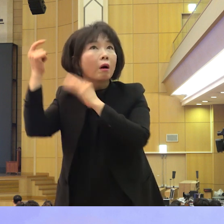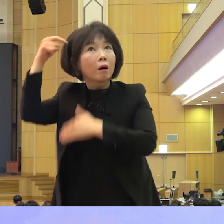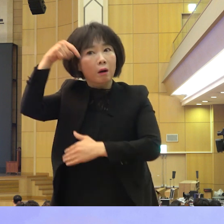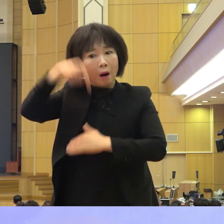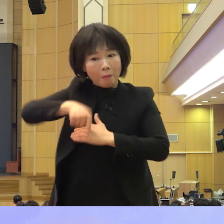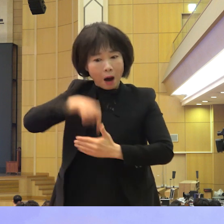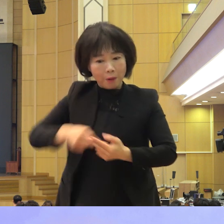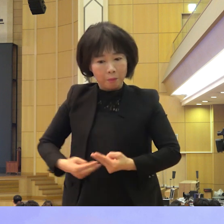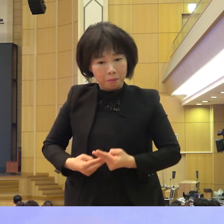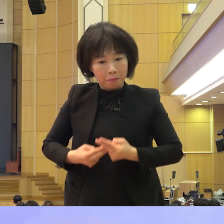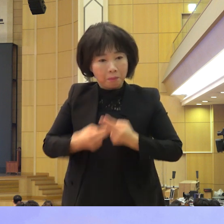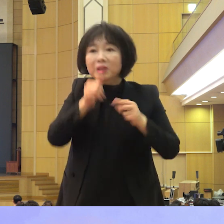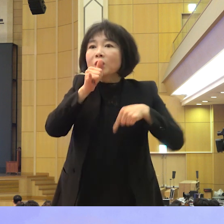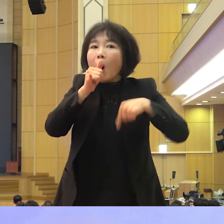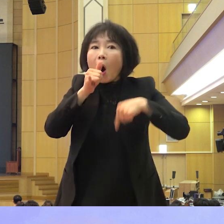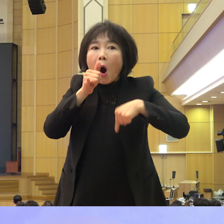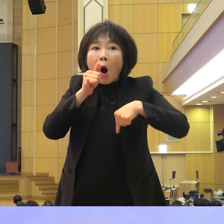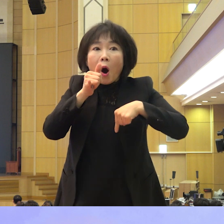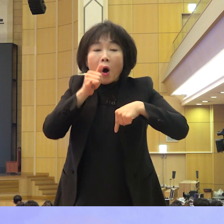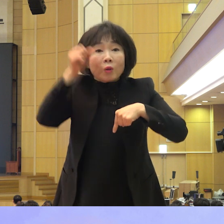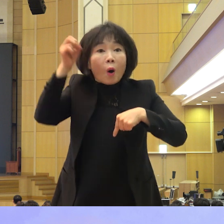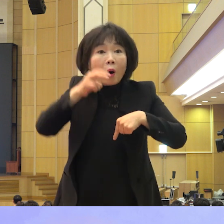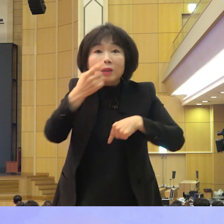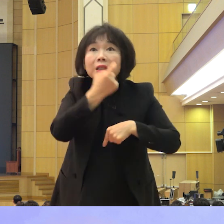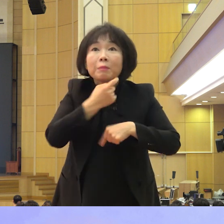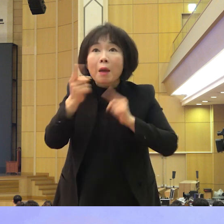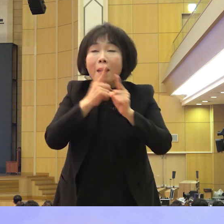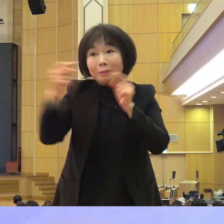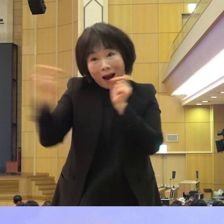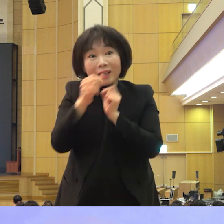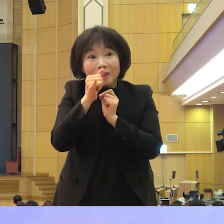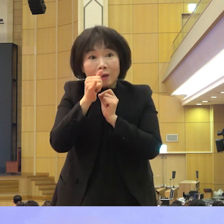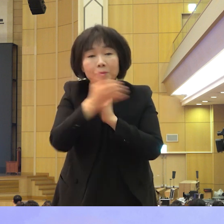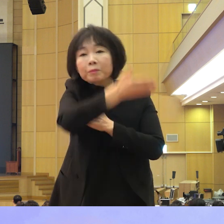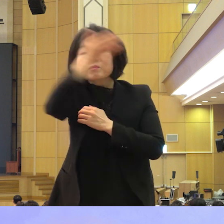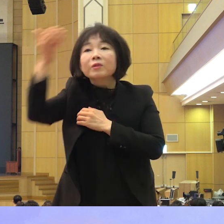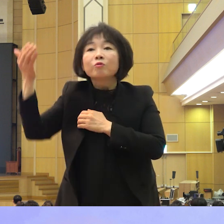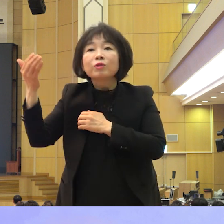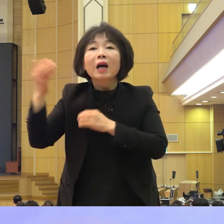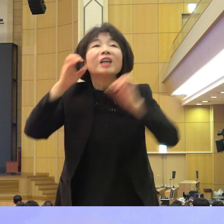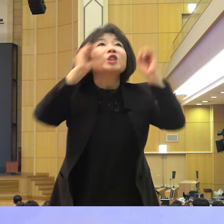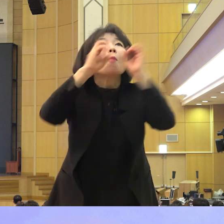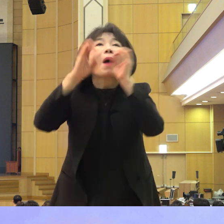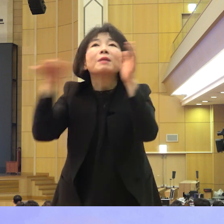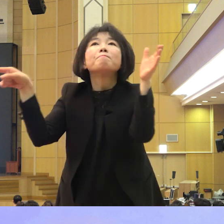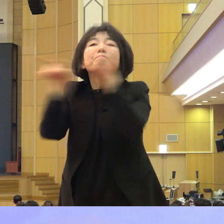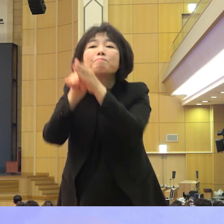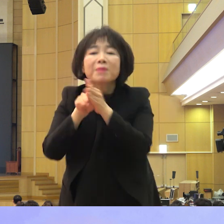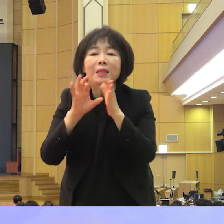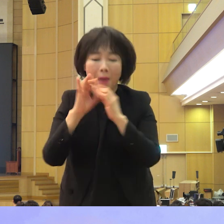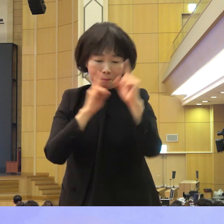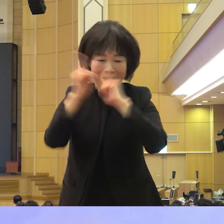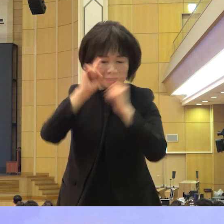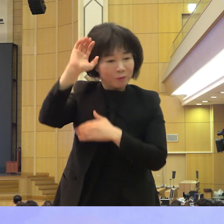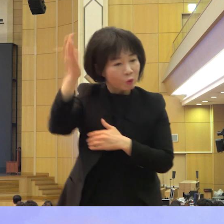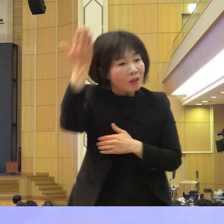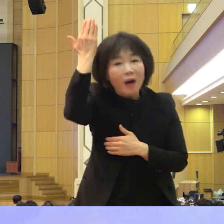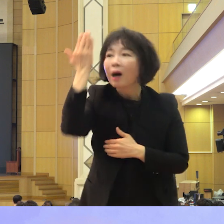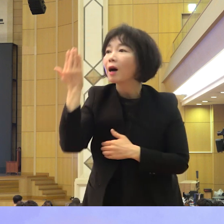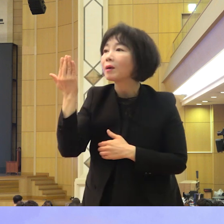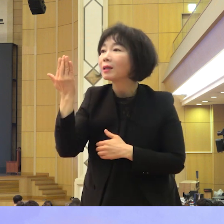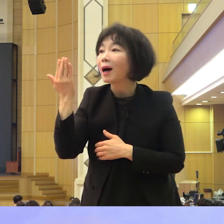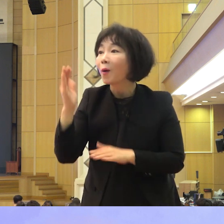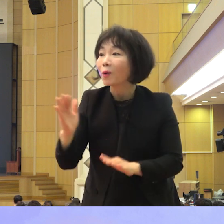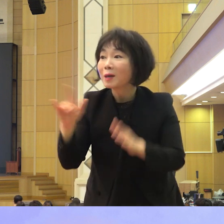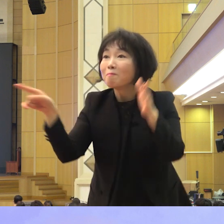와 있다고 하였으니 곧 우리가 전파하는 믿음의 말씀이니라. 그래서 오늘